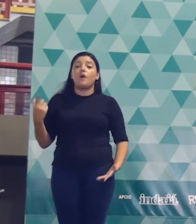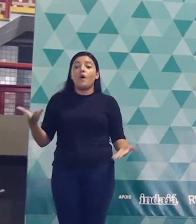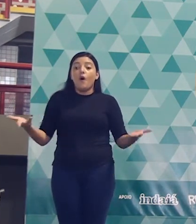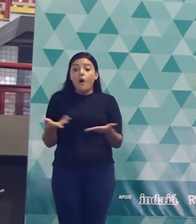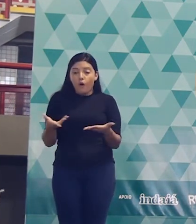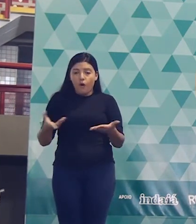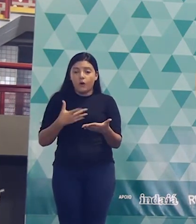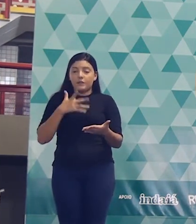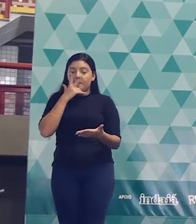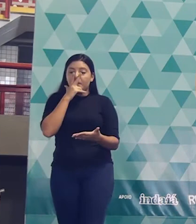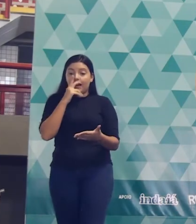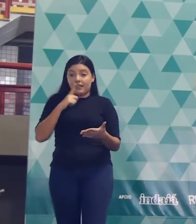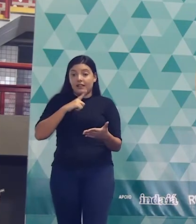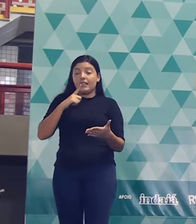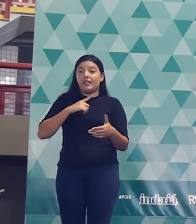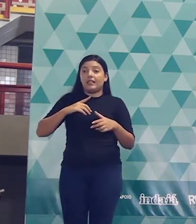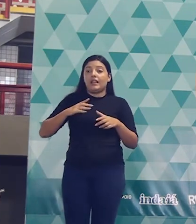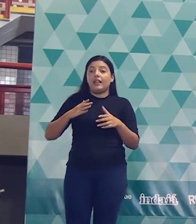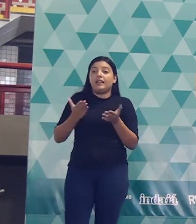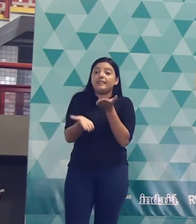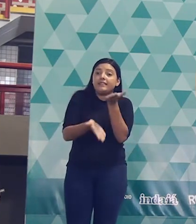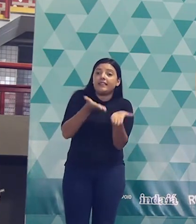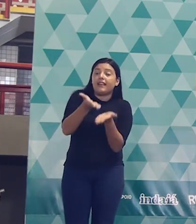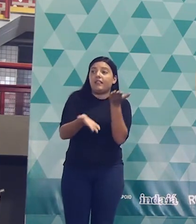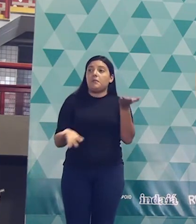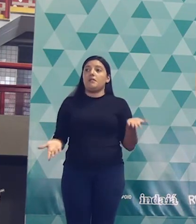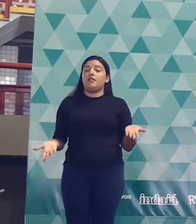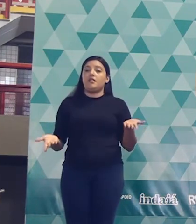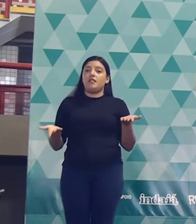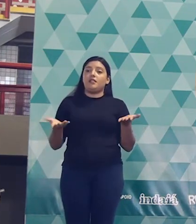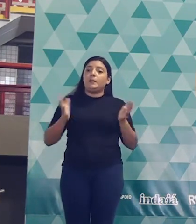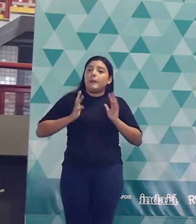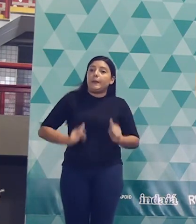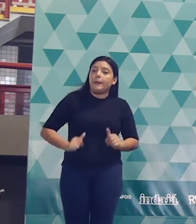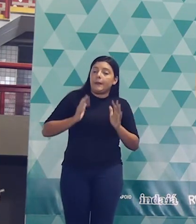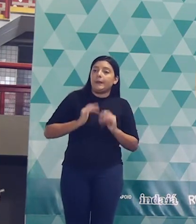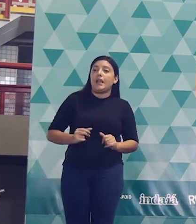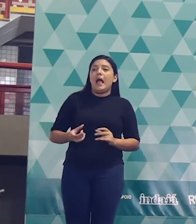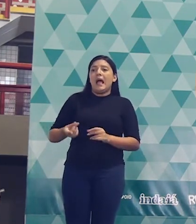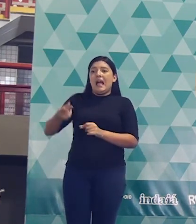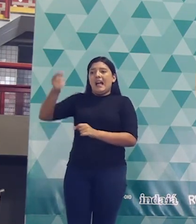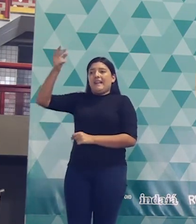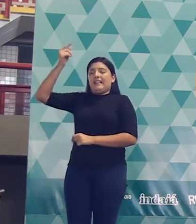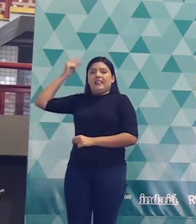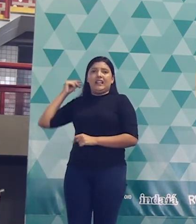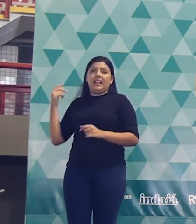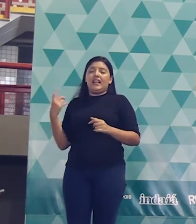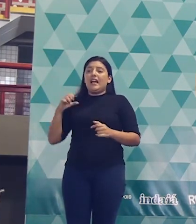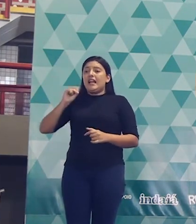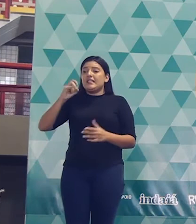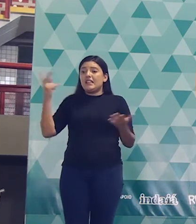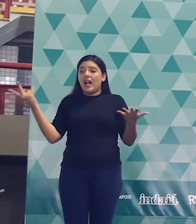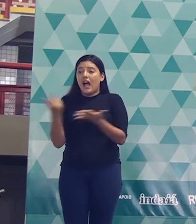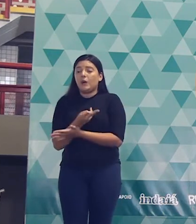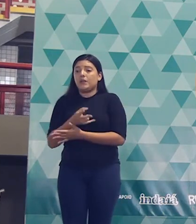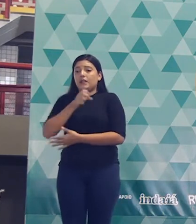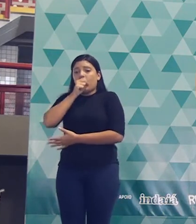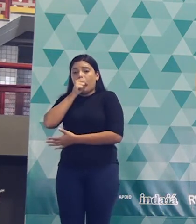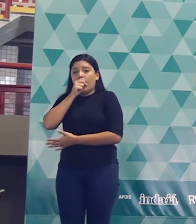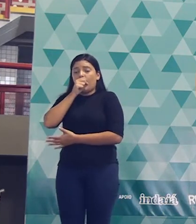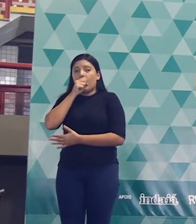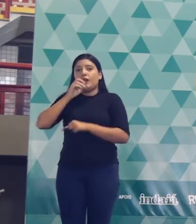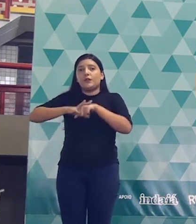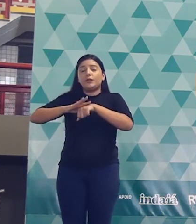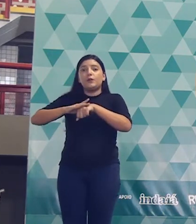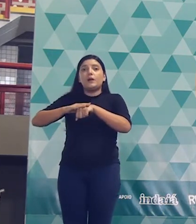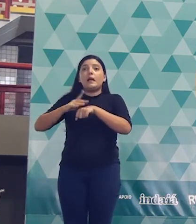mate, mas hoje tem bem mais recursos para você tratar. Mas naquela época, saber que estava com tuberculose era quase